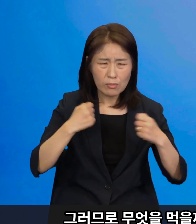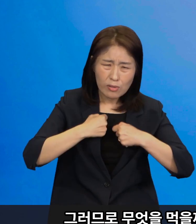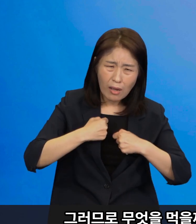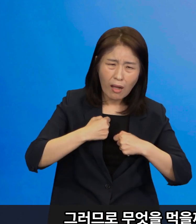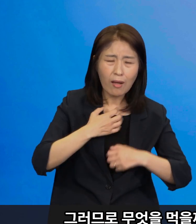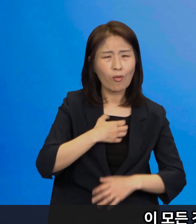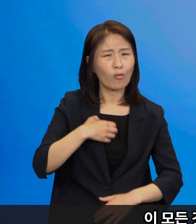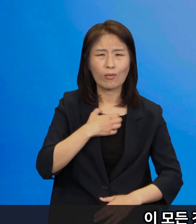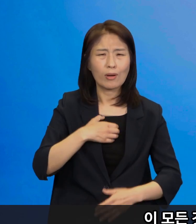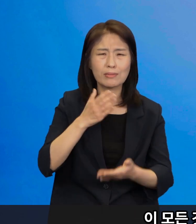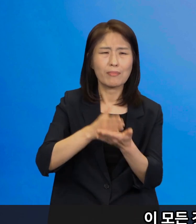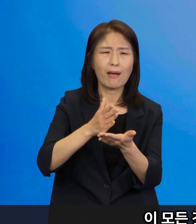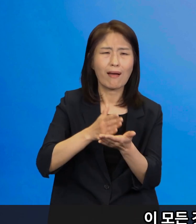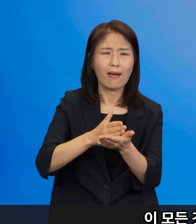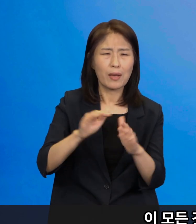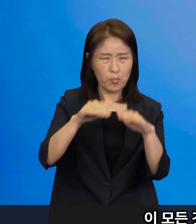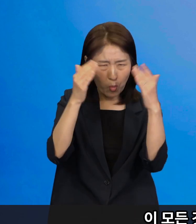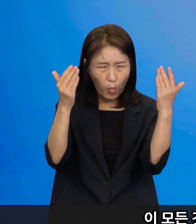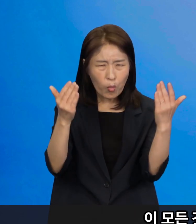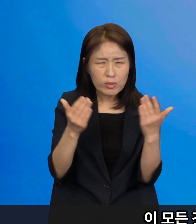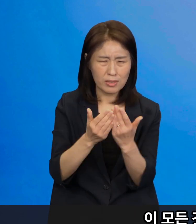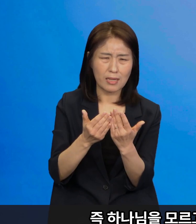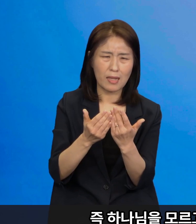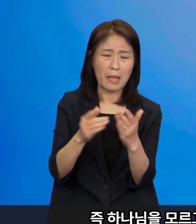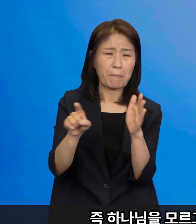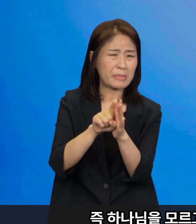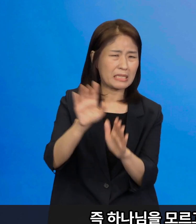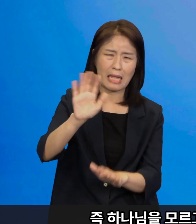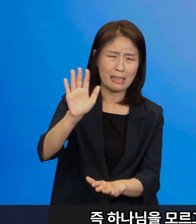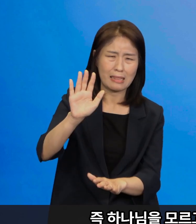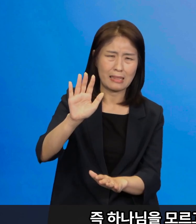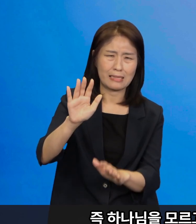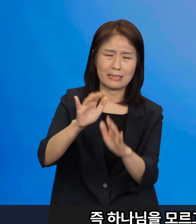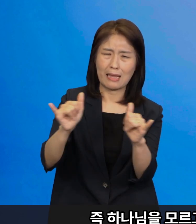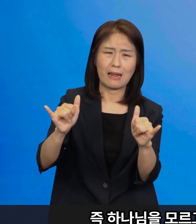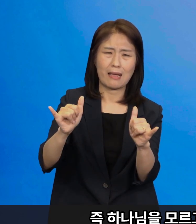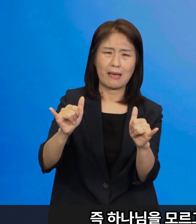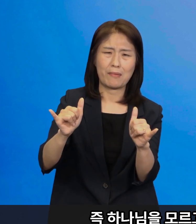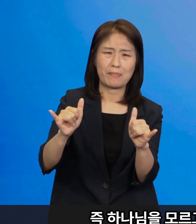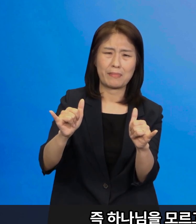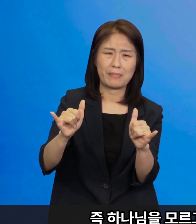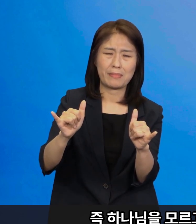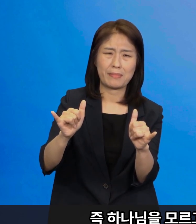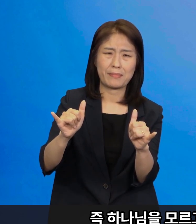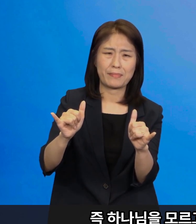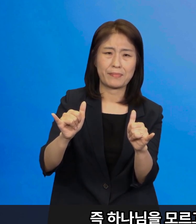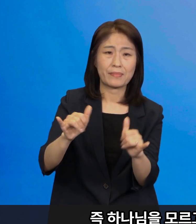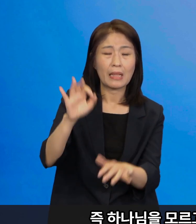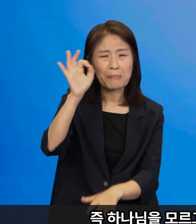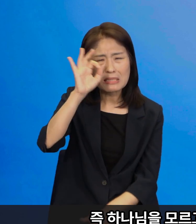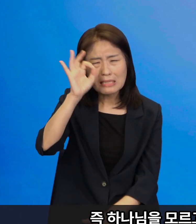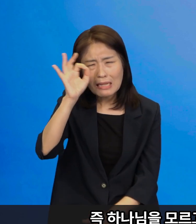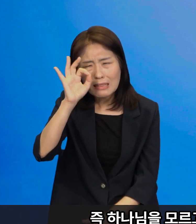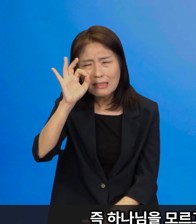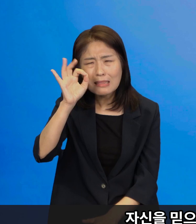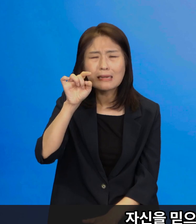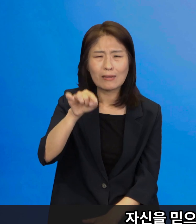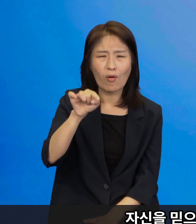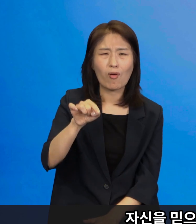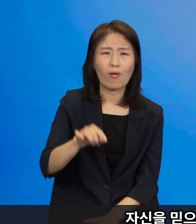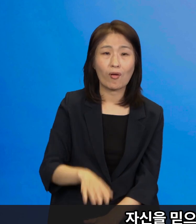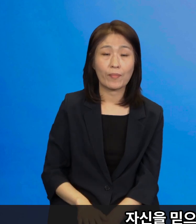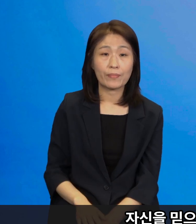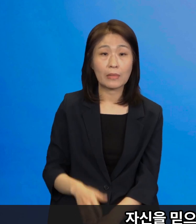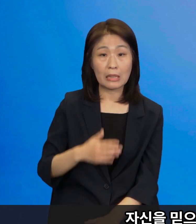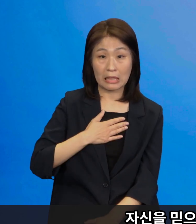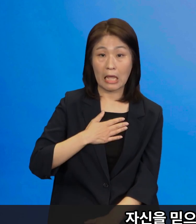말아라. 이 모든 것은 모두 이방 사람들, 즉 하나님을 모르고 믿지 아니하는 사람들이라면